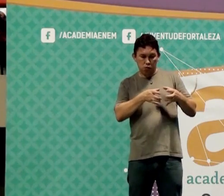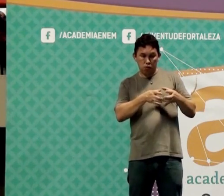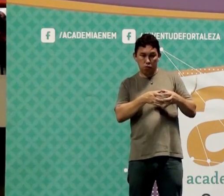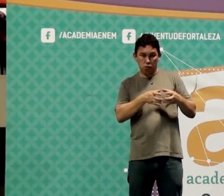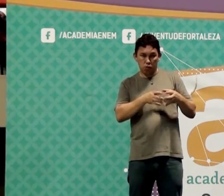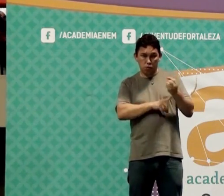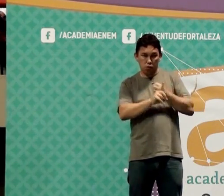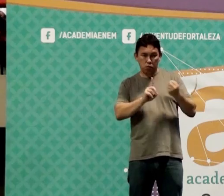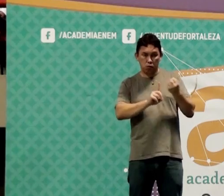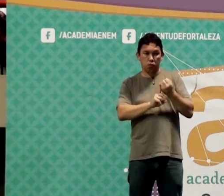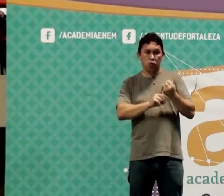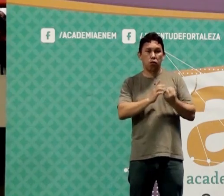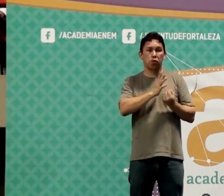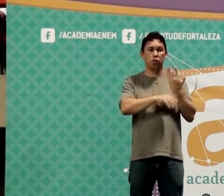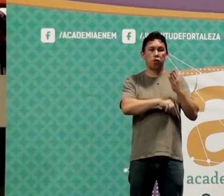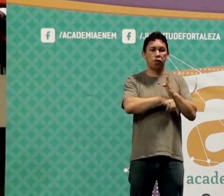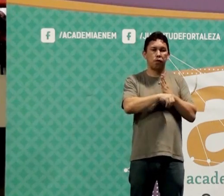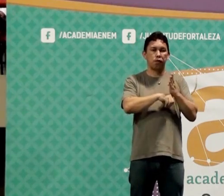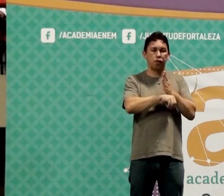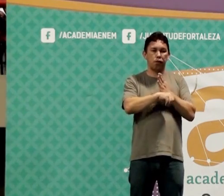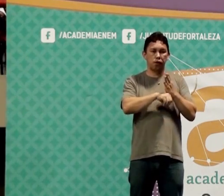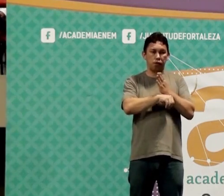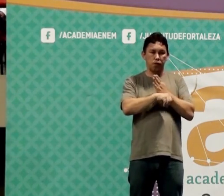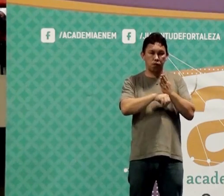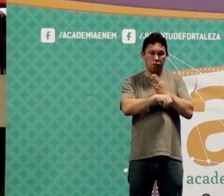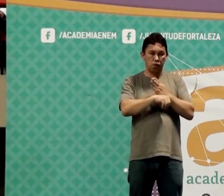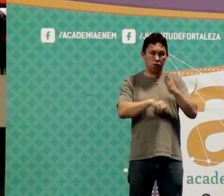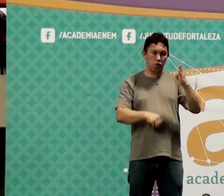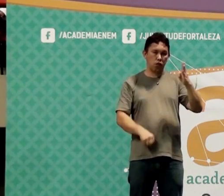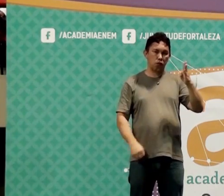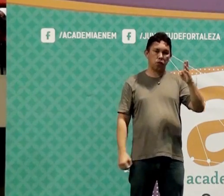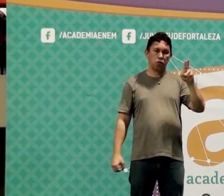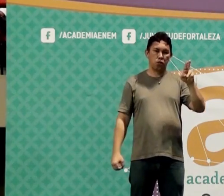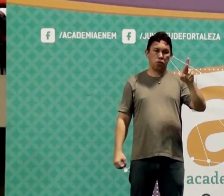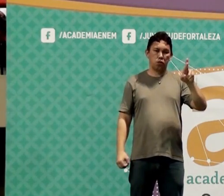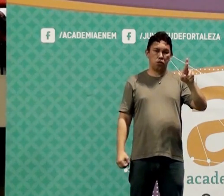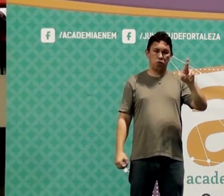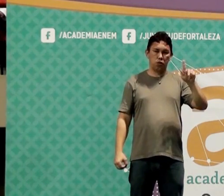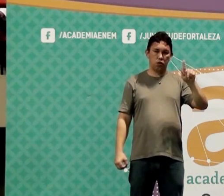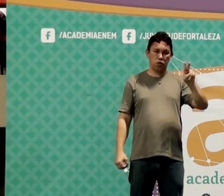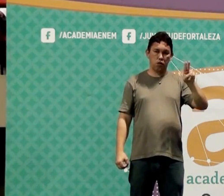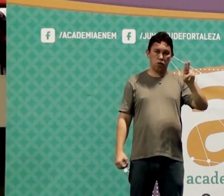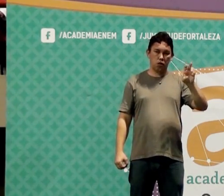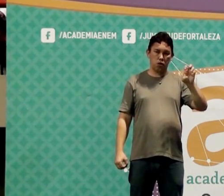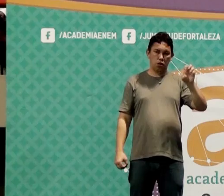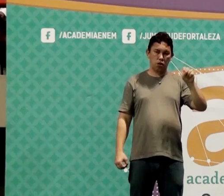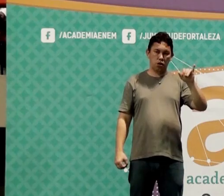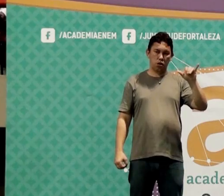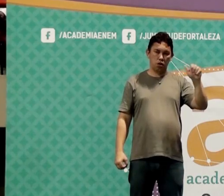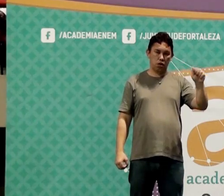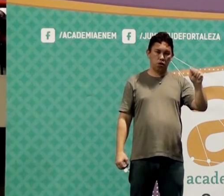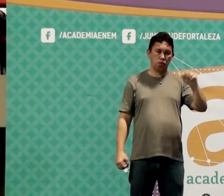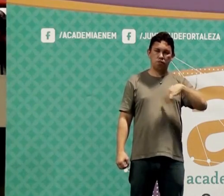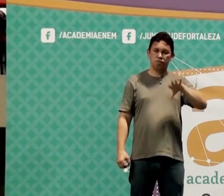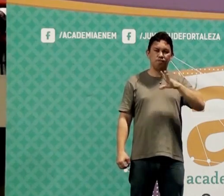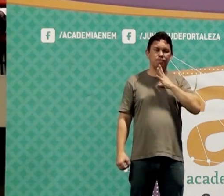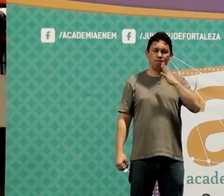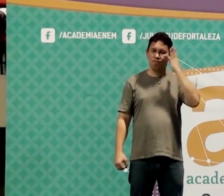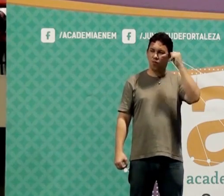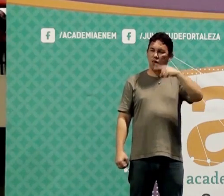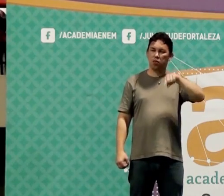expansão marítima, para cá, para o Atlântico. Vamos descobrir, tá certo? Menino Erciliano, que já veio aqui de Brasil,